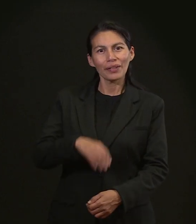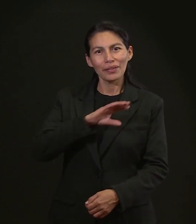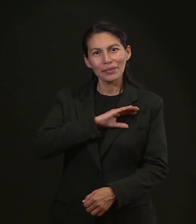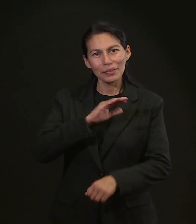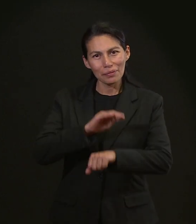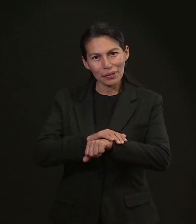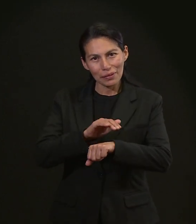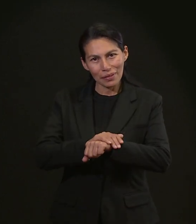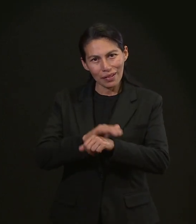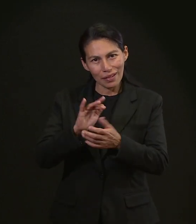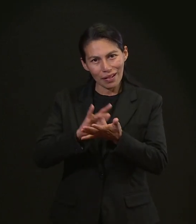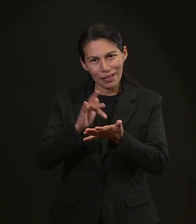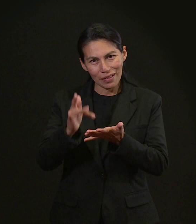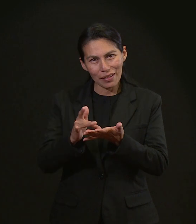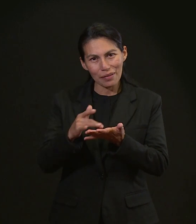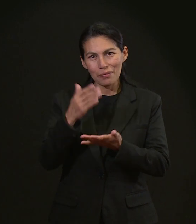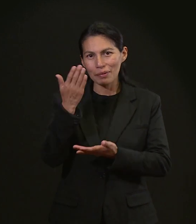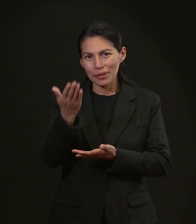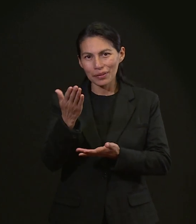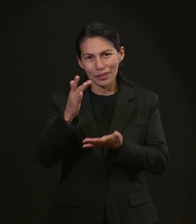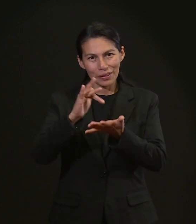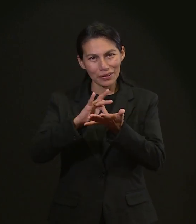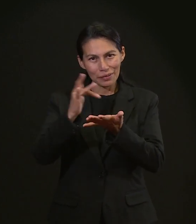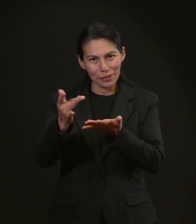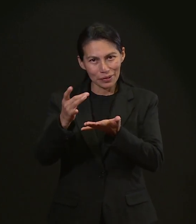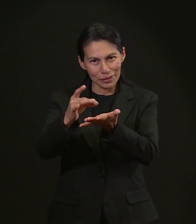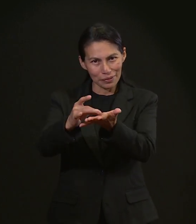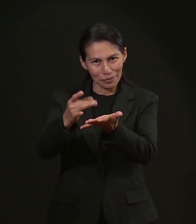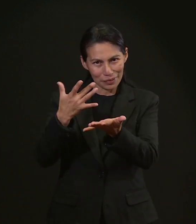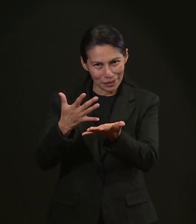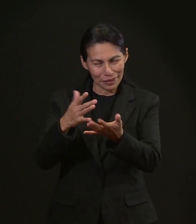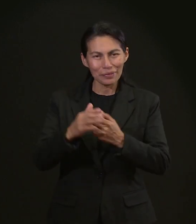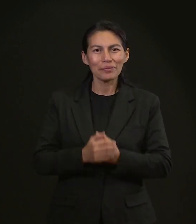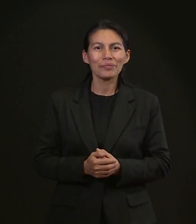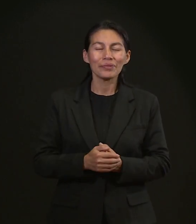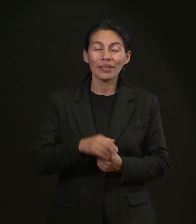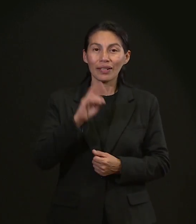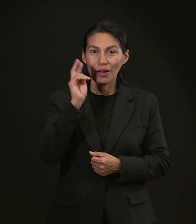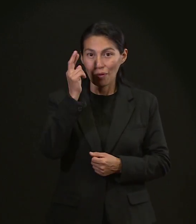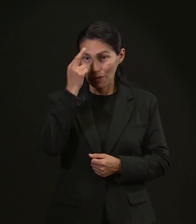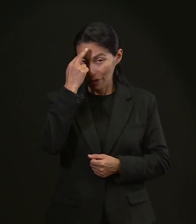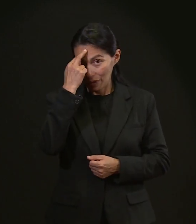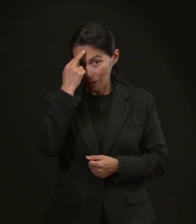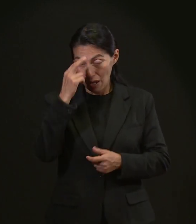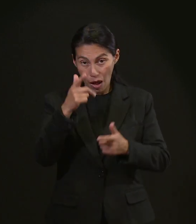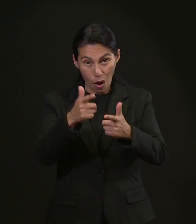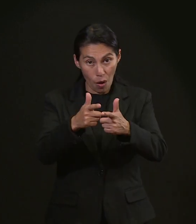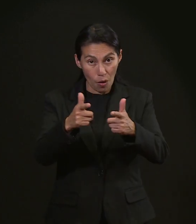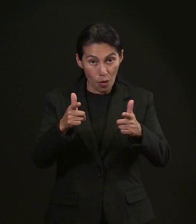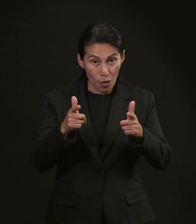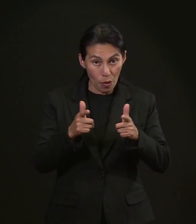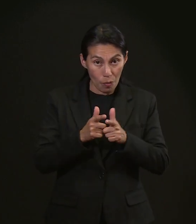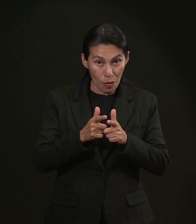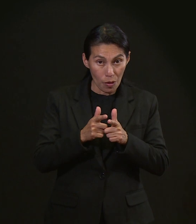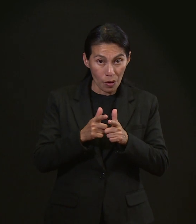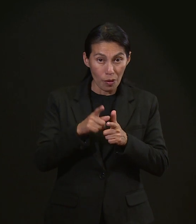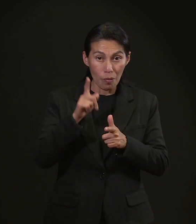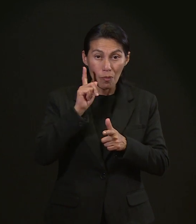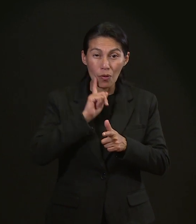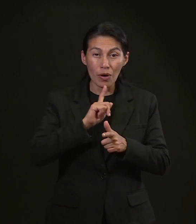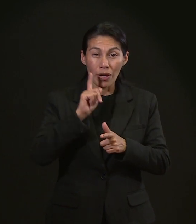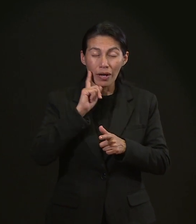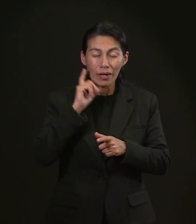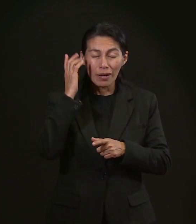queridos gracias por enviar sus pedidos y agradecimientos recuerden que hay un grupo de hermosas